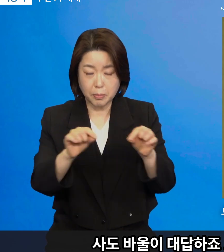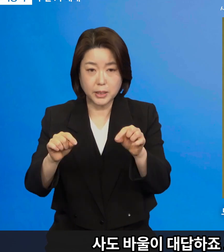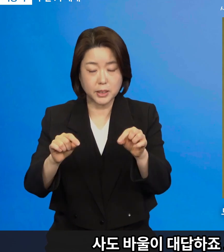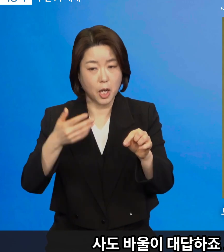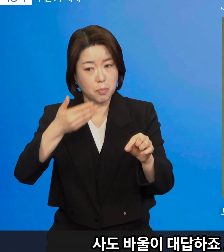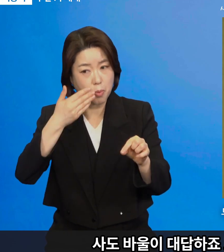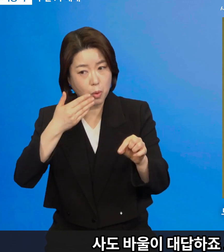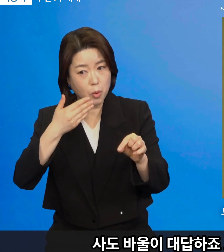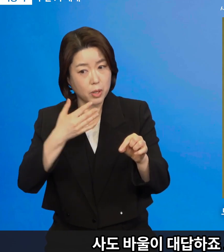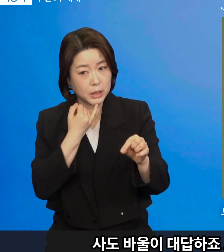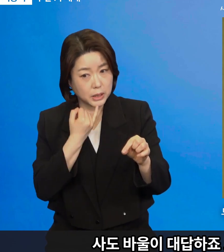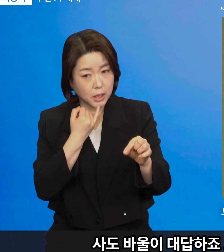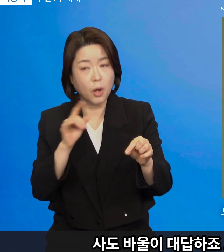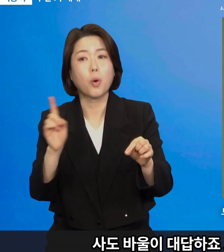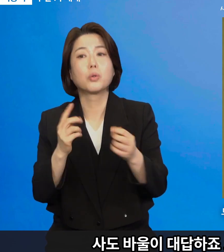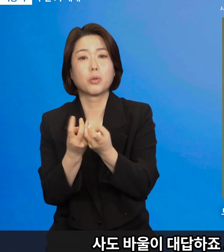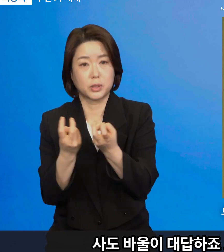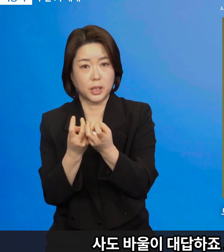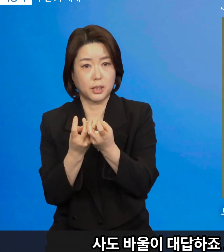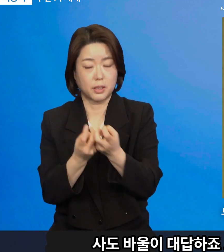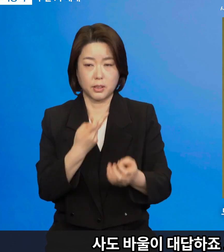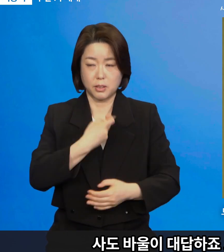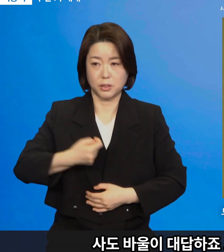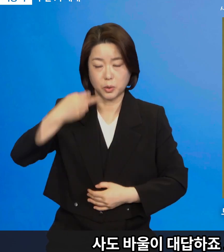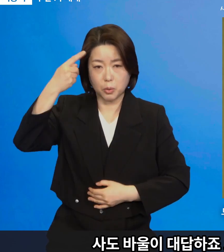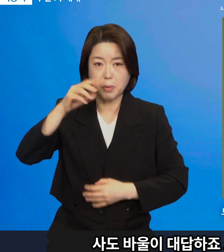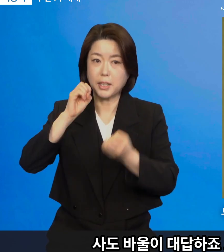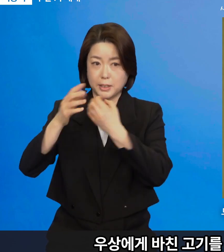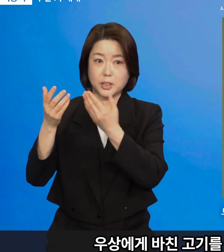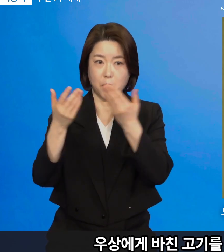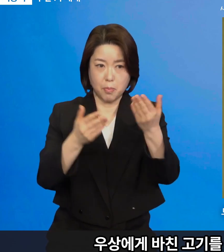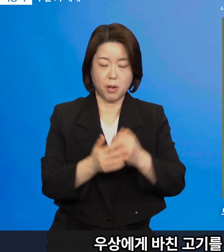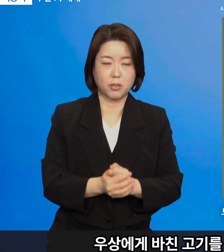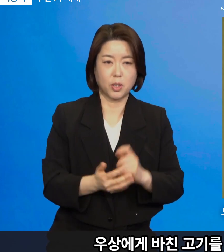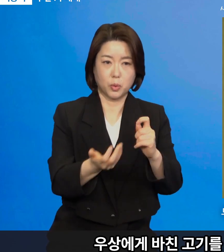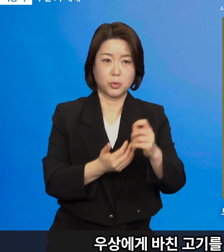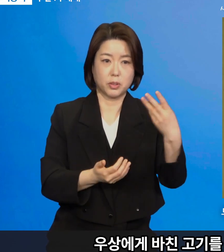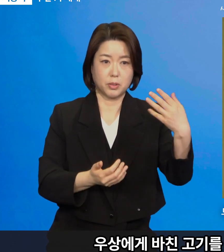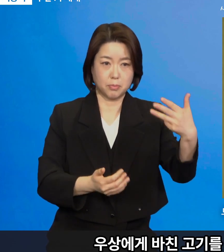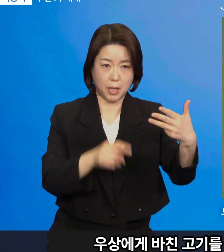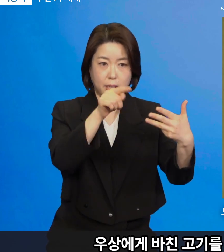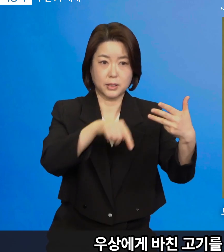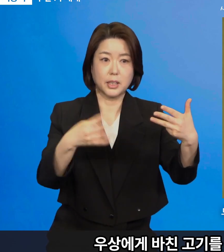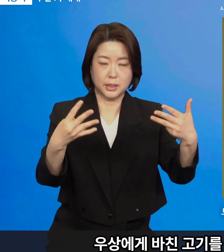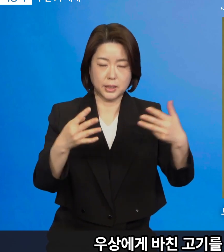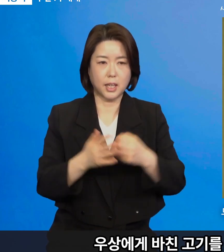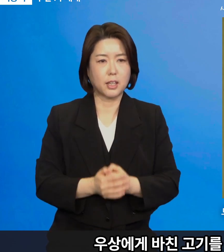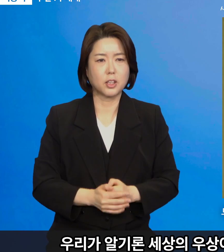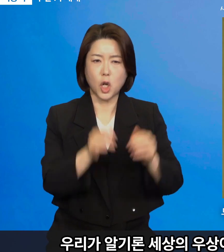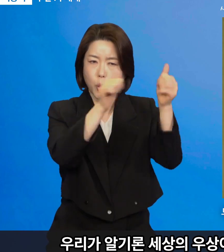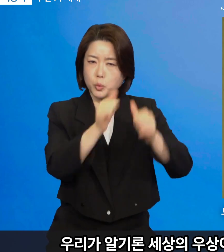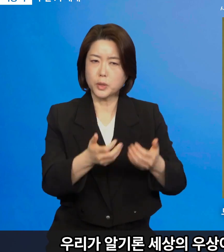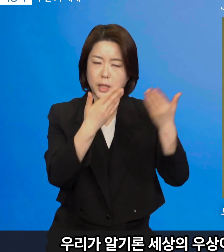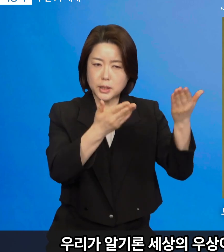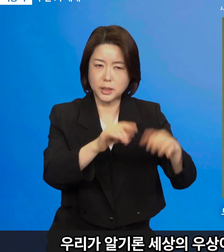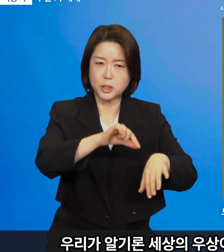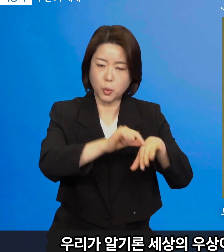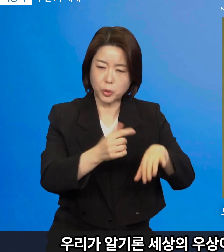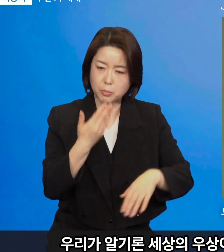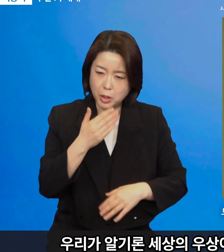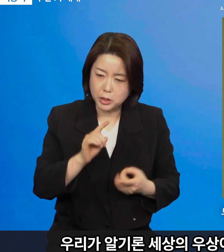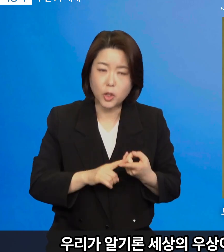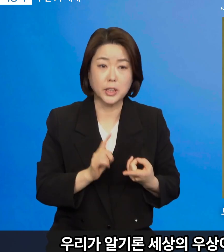사도 바울이 대답하죠. 고린도전서 8장 4절에 우상에게 바친 고기를 먹는 일을 두고 말하면 우리가 알기로는